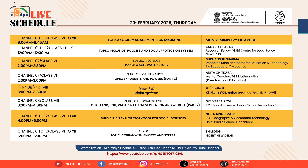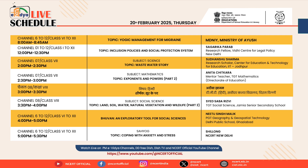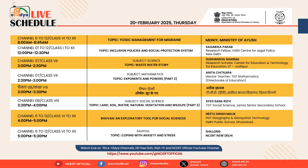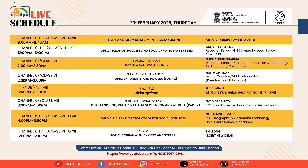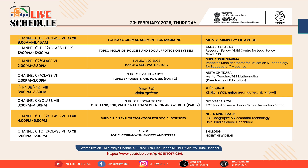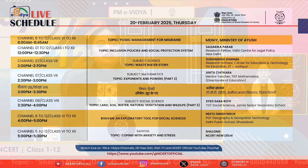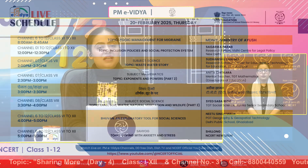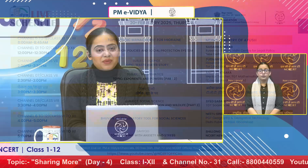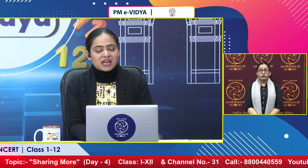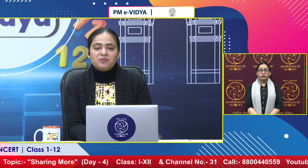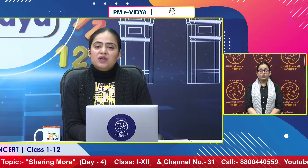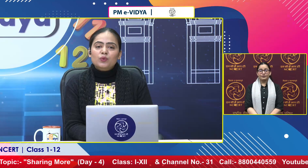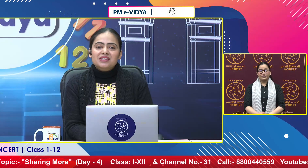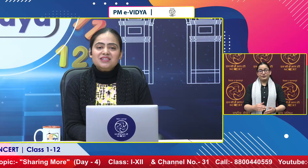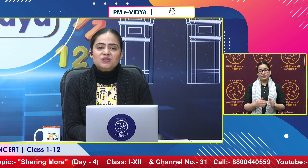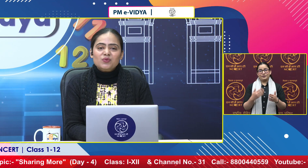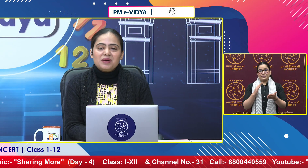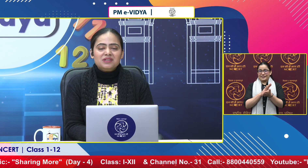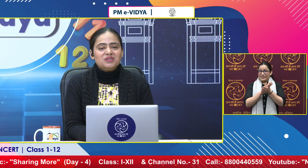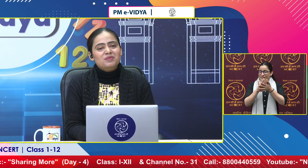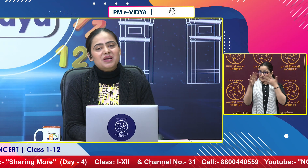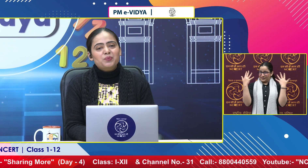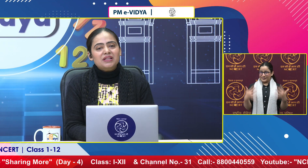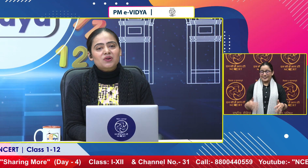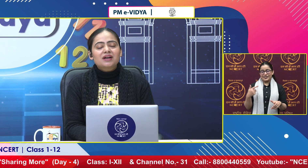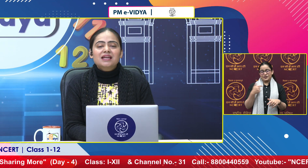जो टाइटल्स हैं आपके सामने हैं। विद दिस इट्स अ रैप।